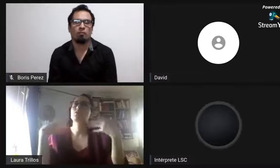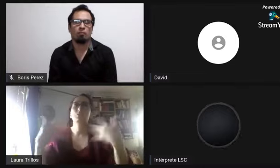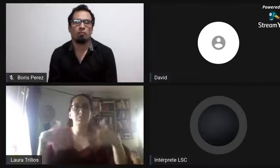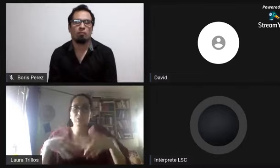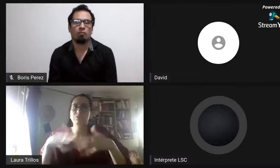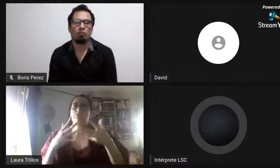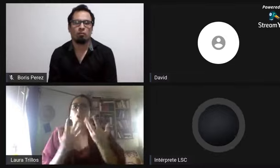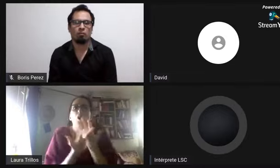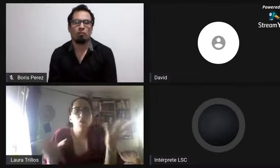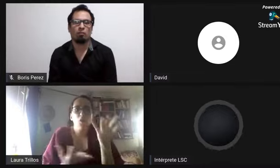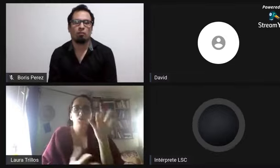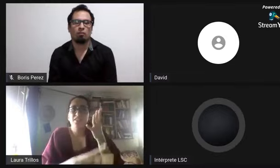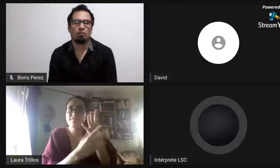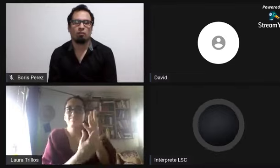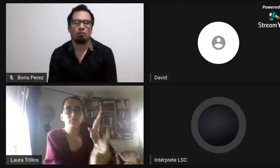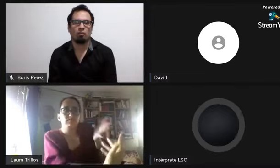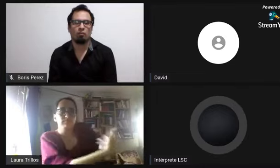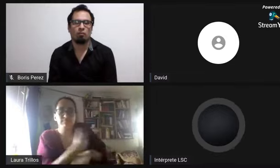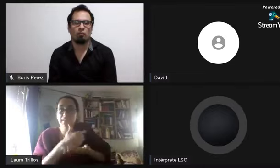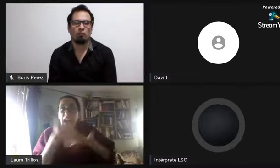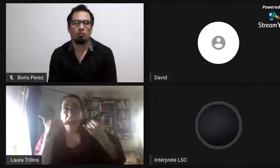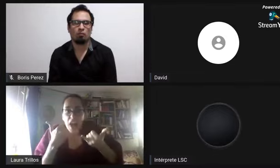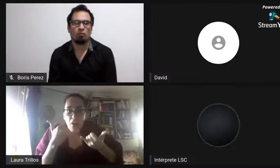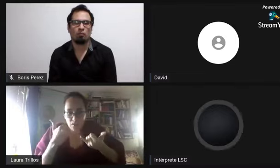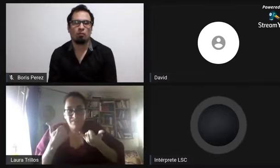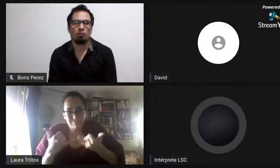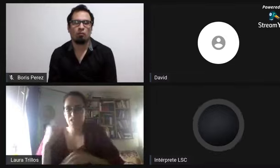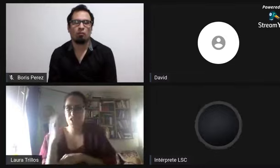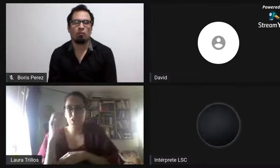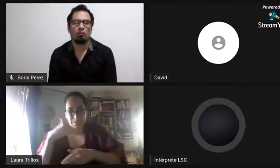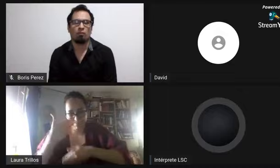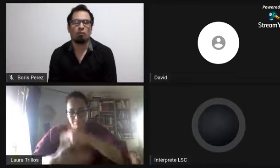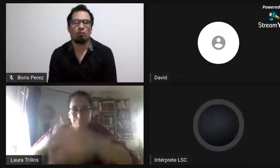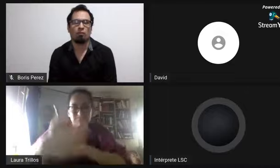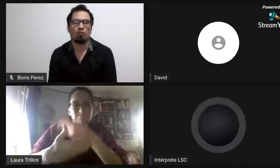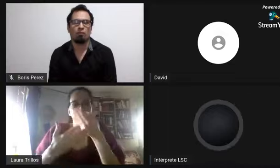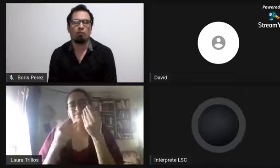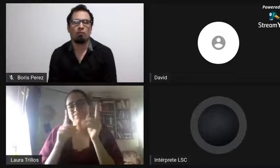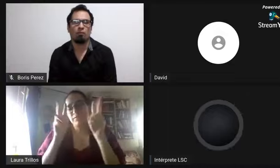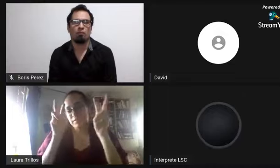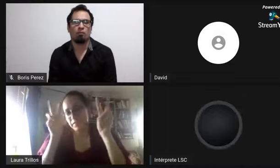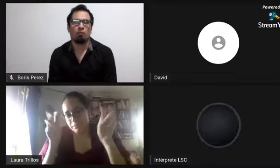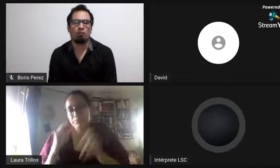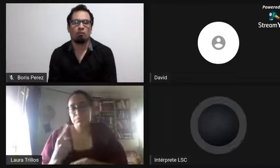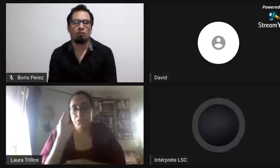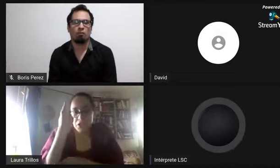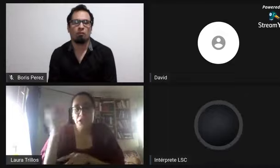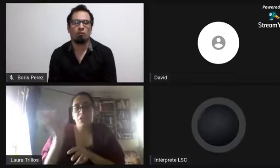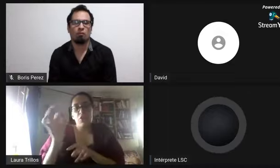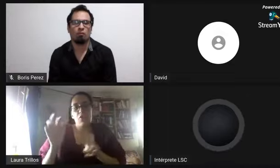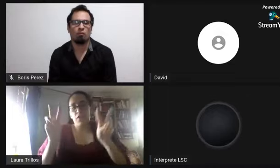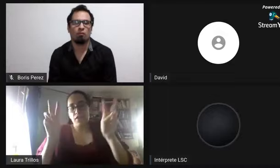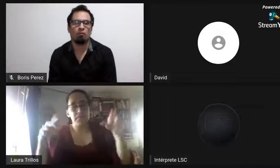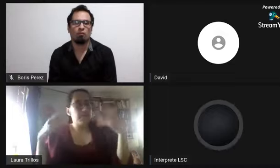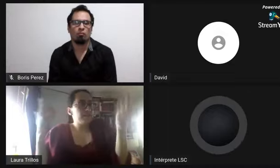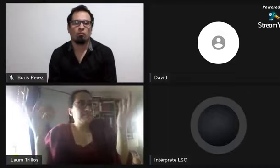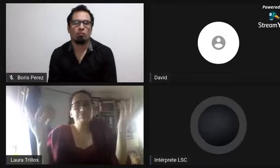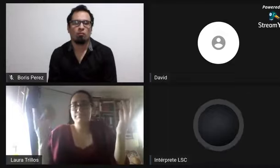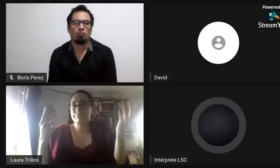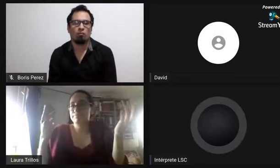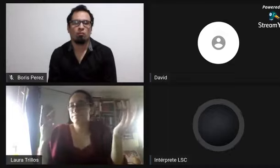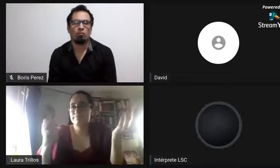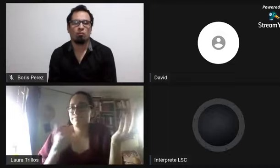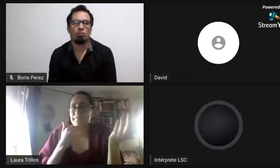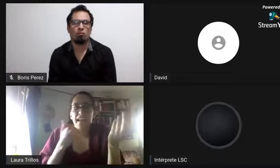muy valiosa, sin embargo otros dicen que no. En este momento, pues Colombia, tú sabes, que